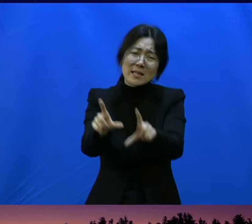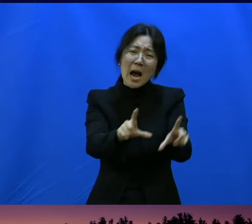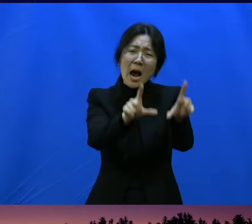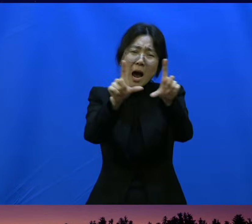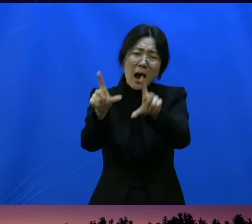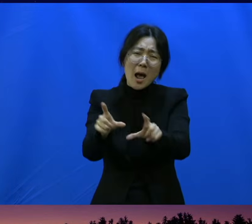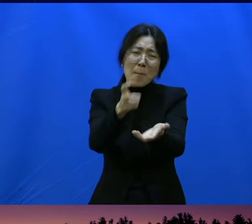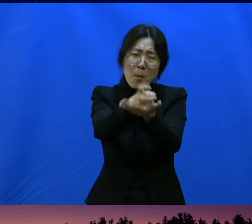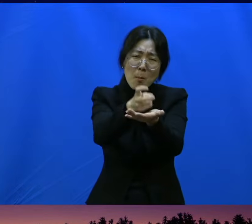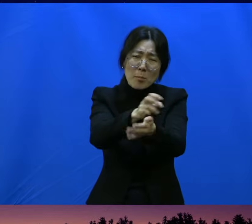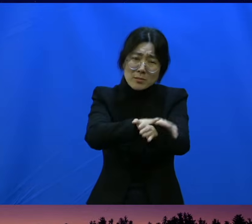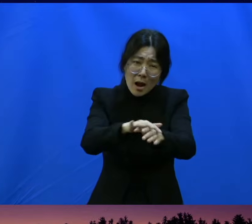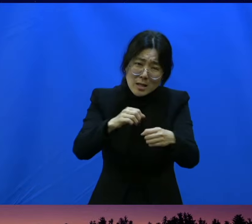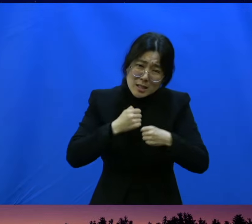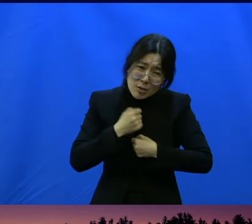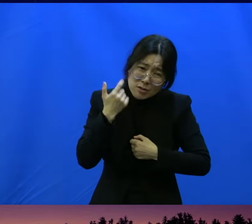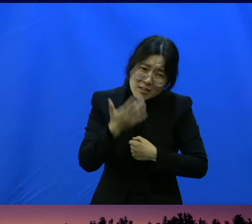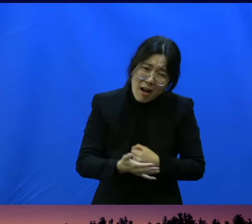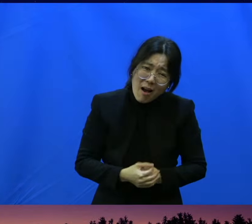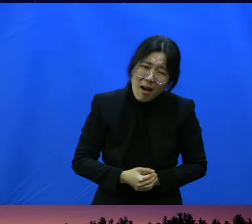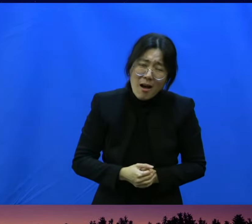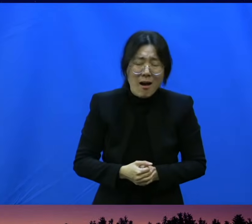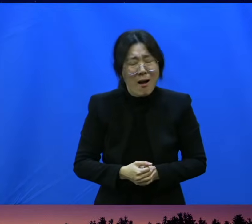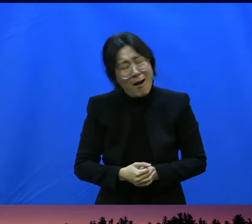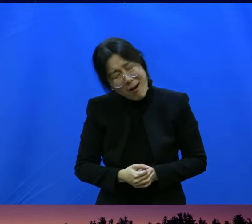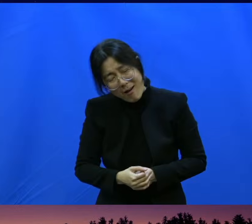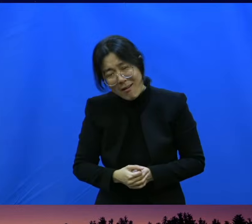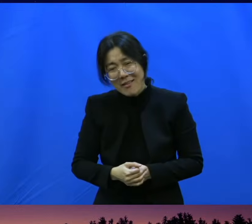여러분, 다윗이 그들과 함께 지냅니다.